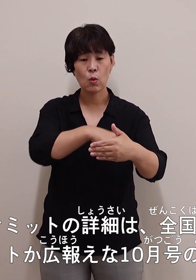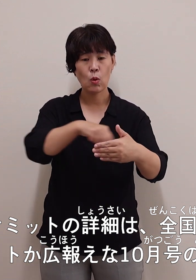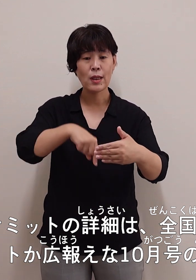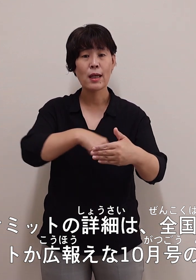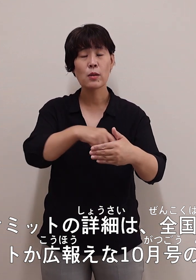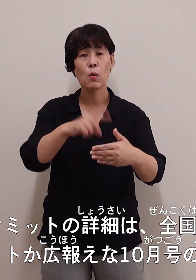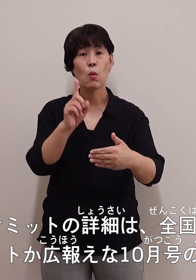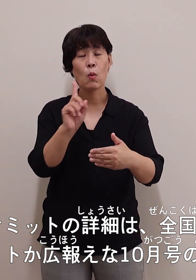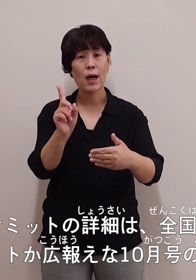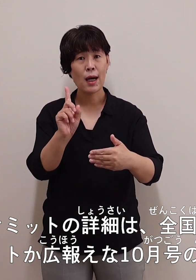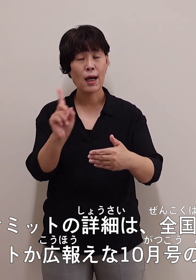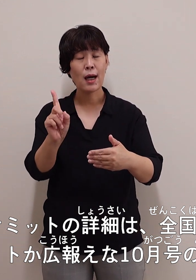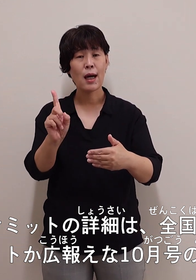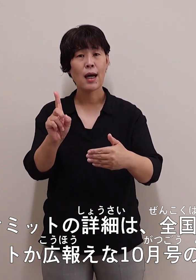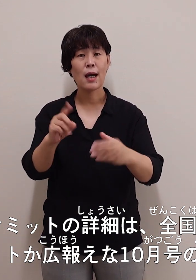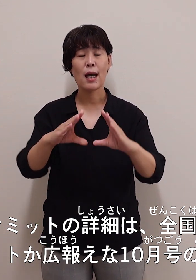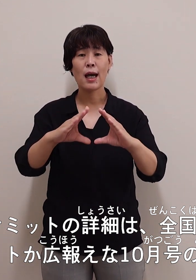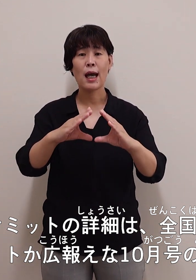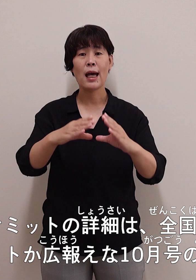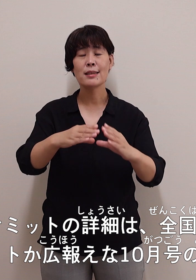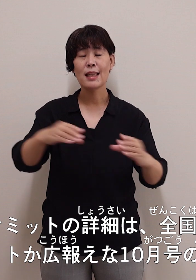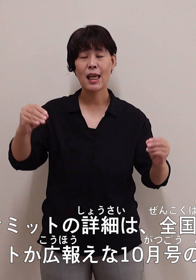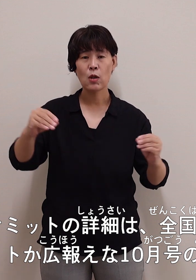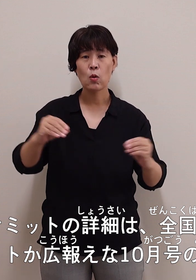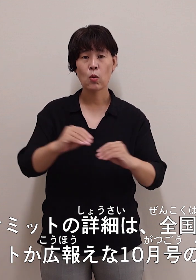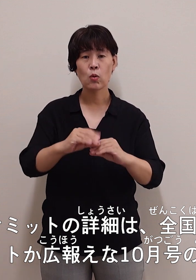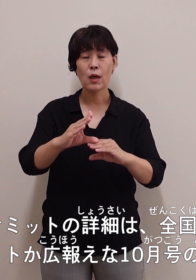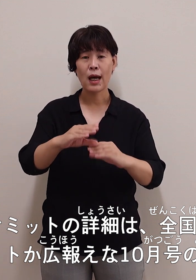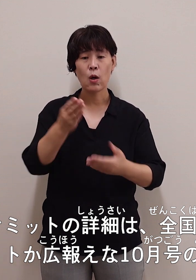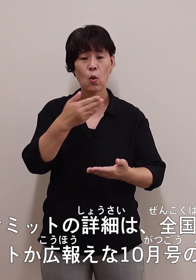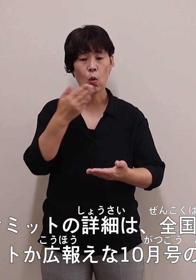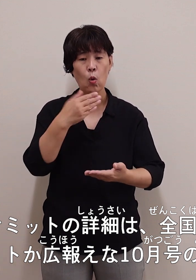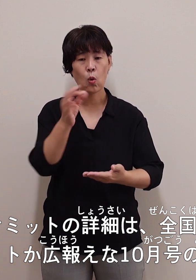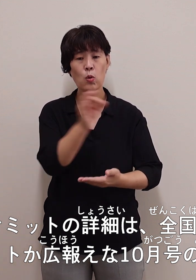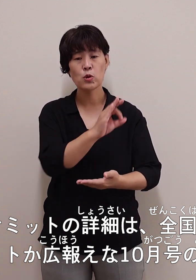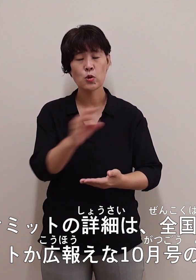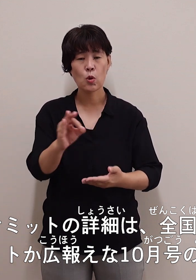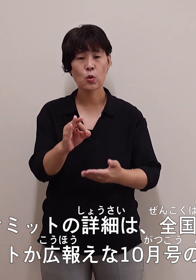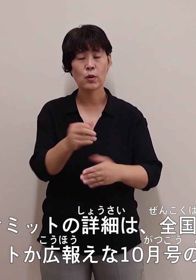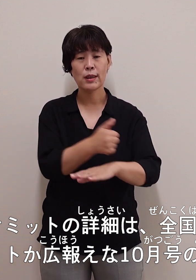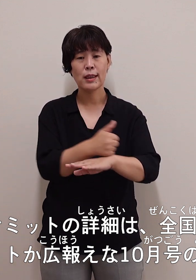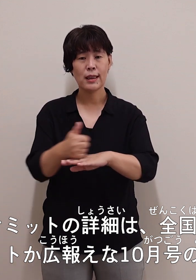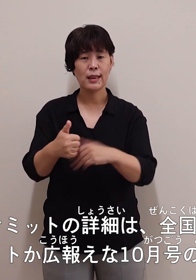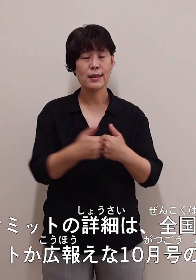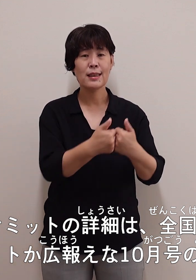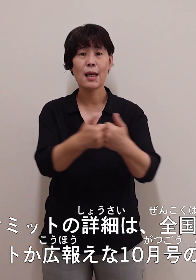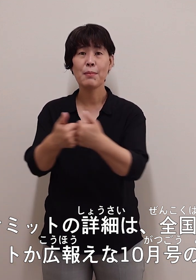全国発酵食品サミット公式ウェブサイト